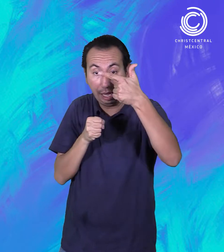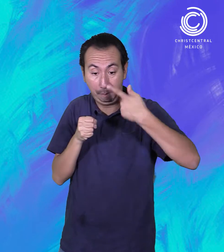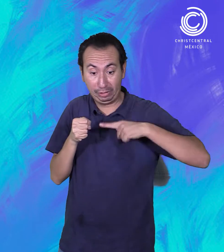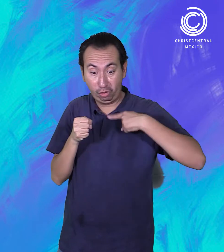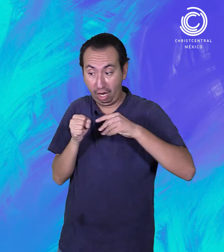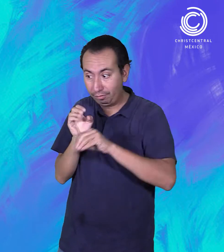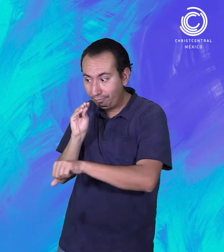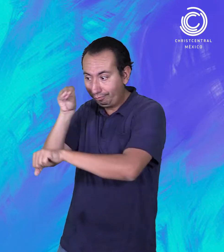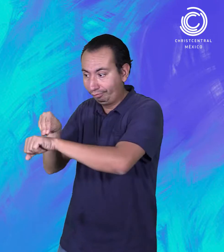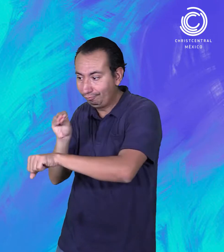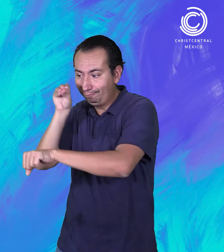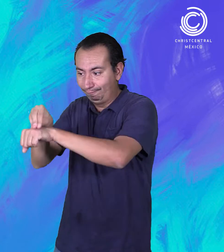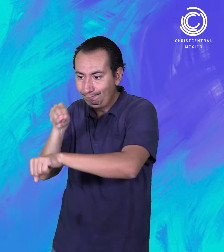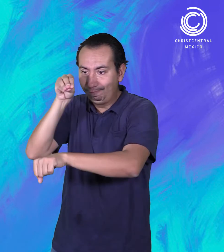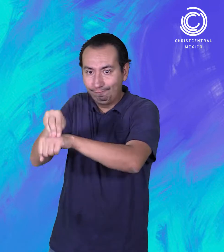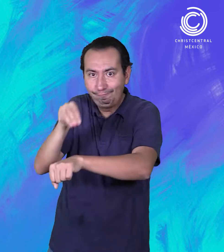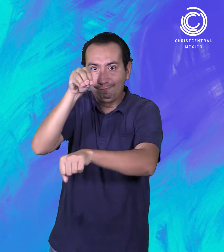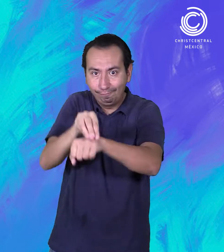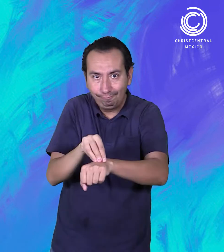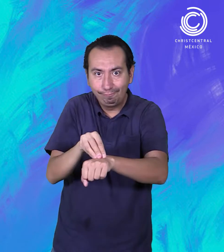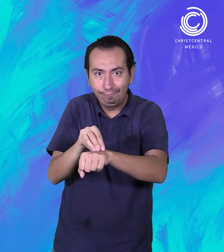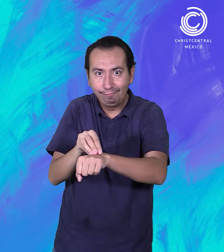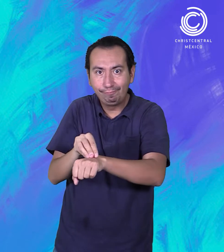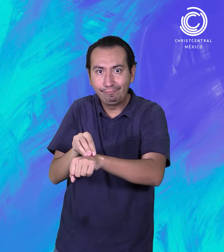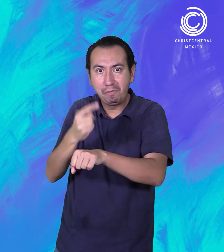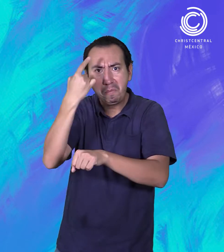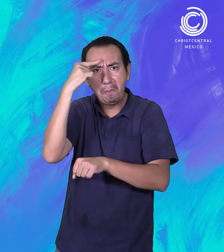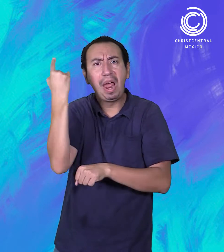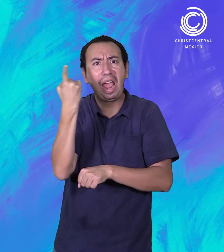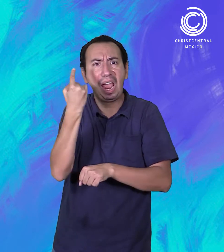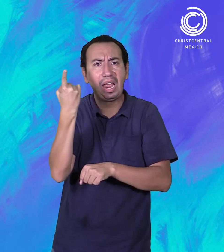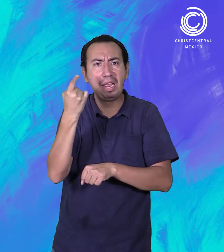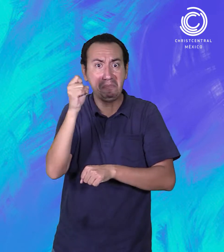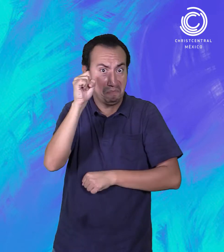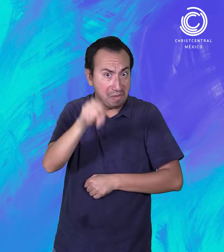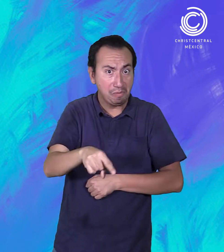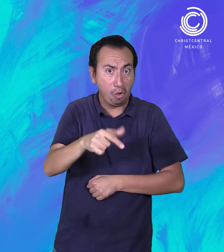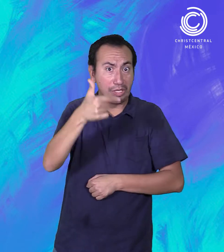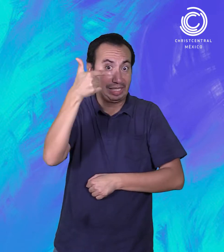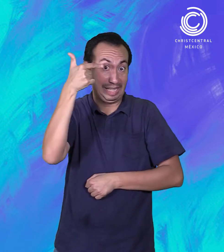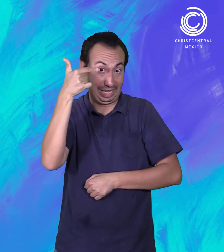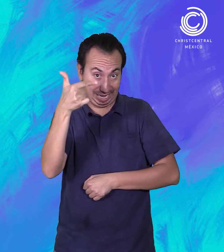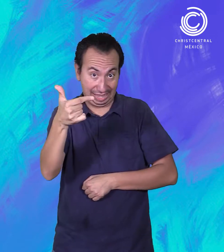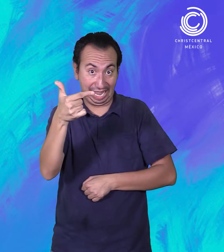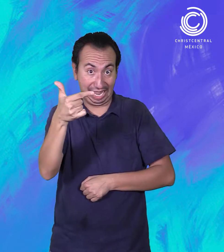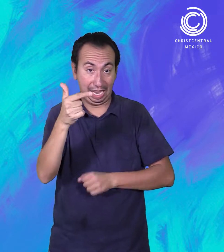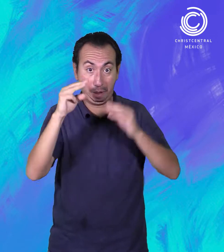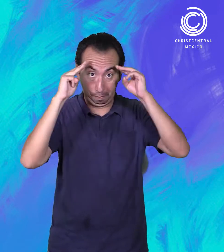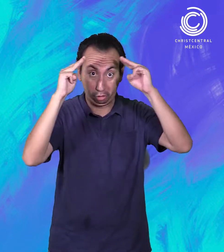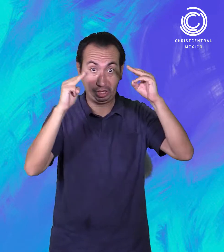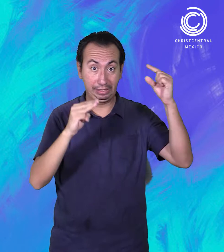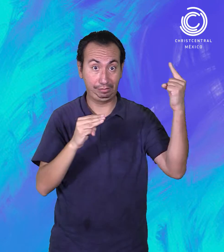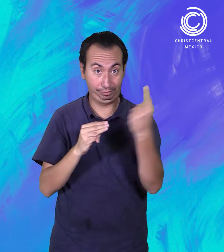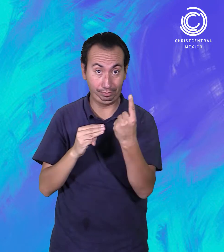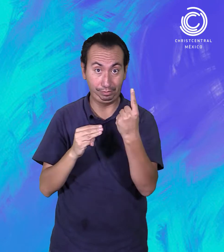en ellos. De esta manera, ellos serán igual que tú, en